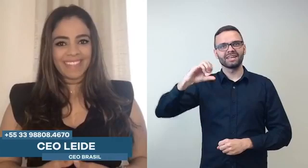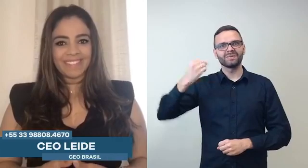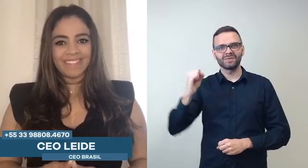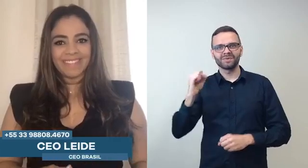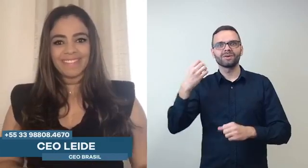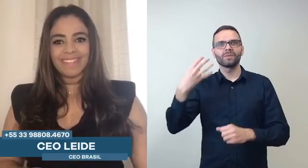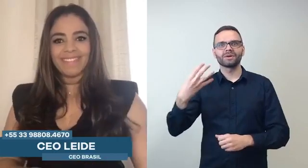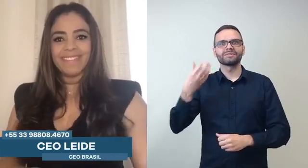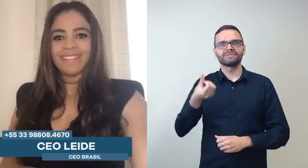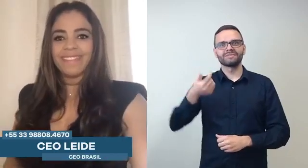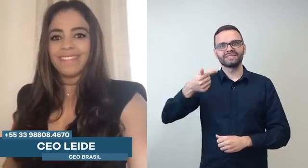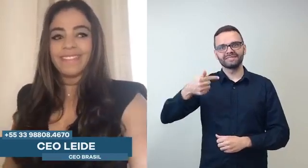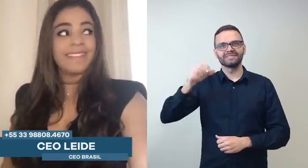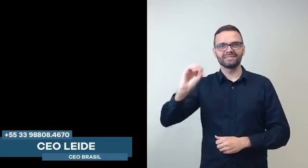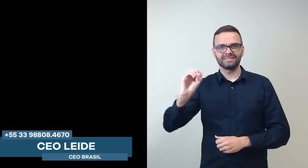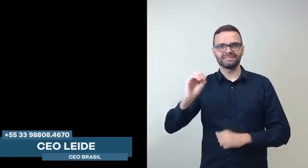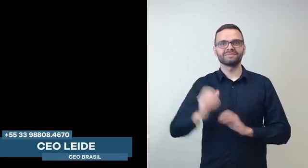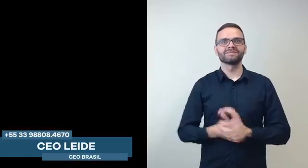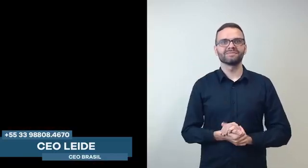33988084670.